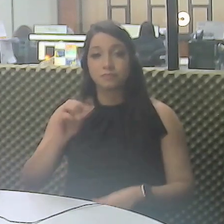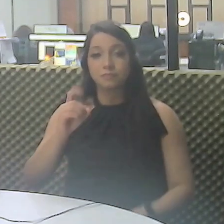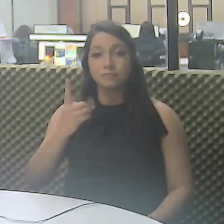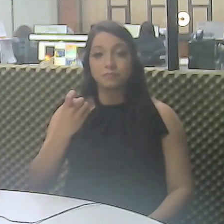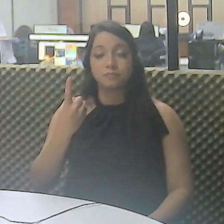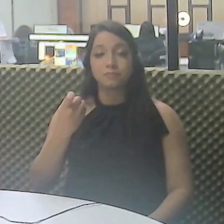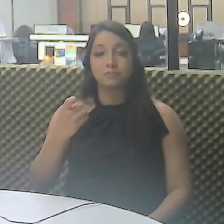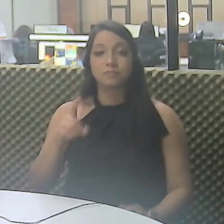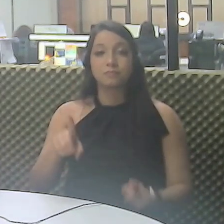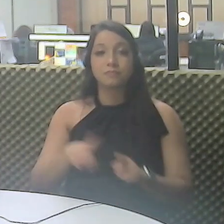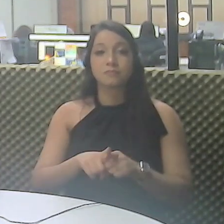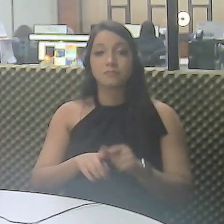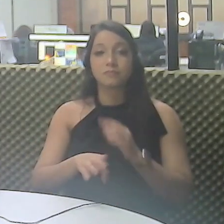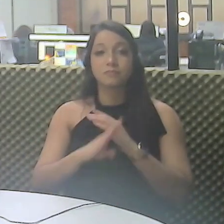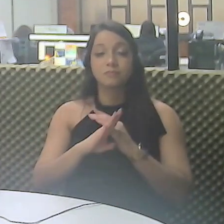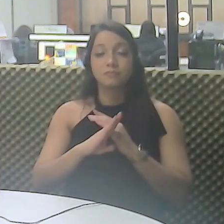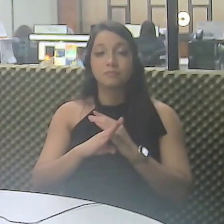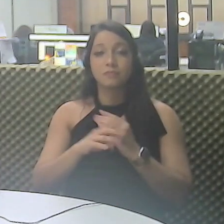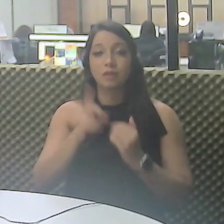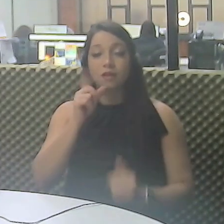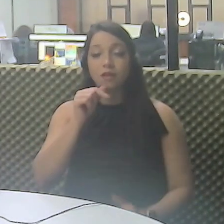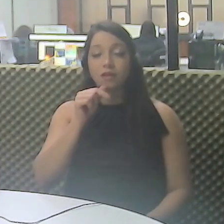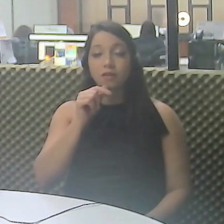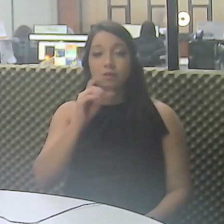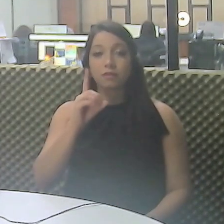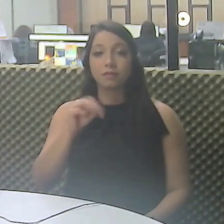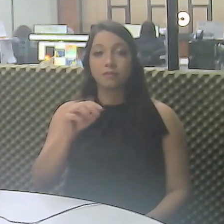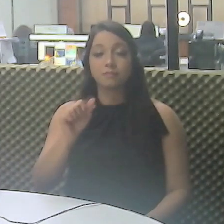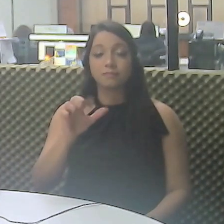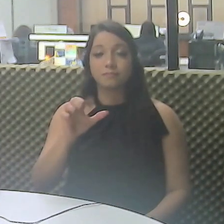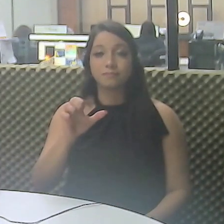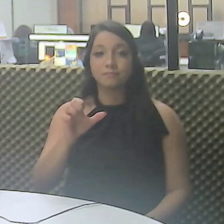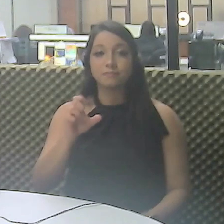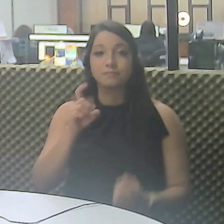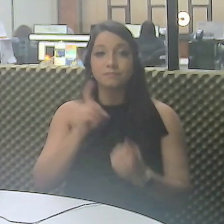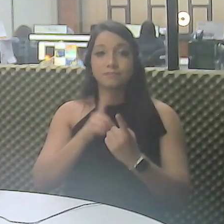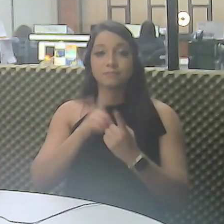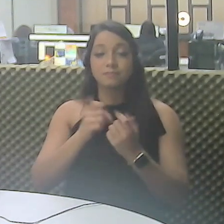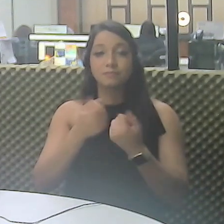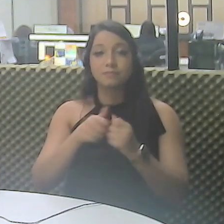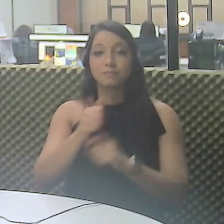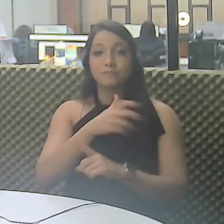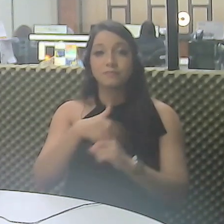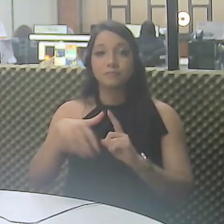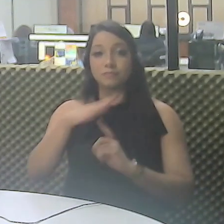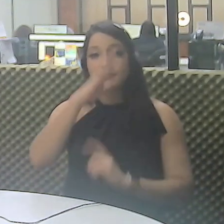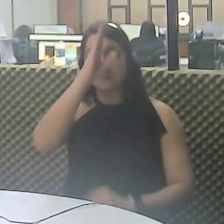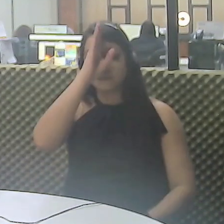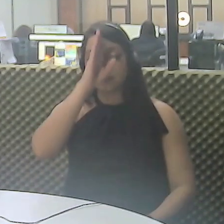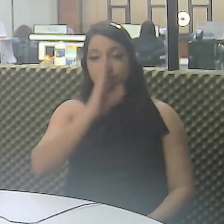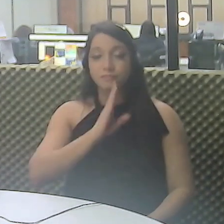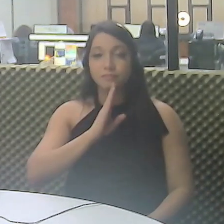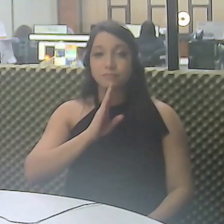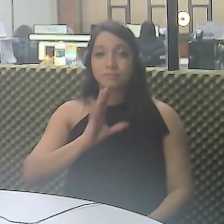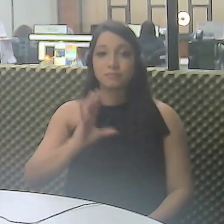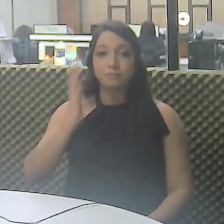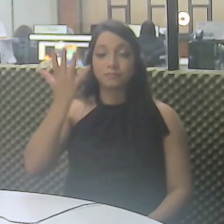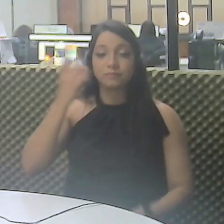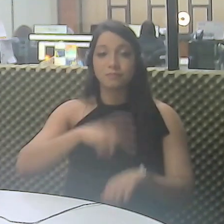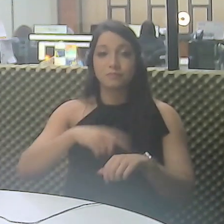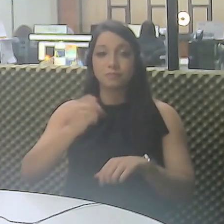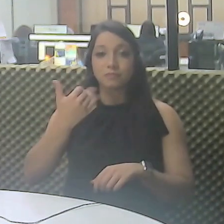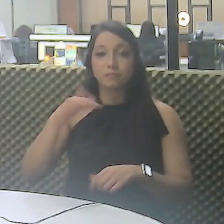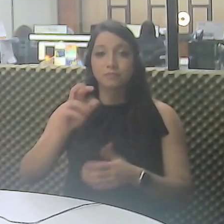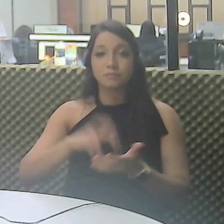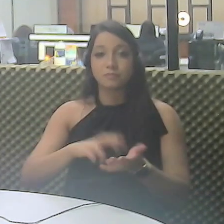único e isenção da tarifa de água e esgoto do DEMAI. O atendimento do busão social é gratuito e acontece das 8h30